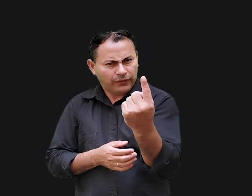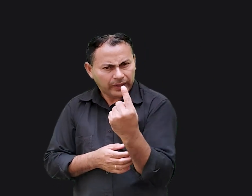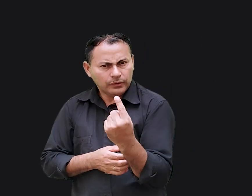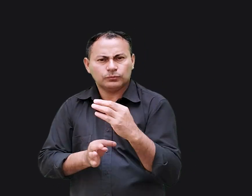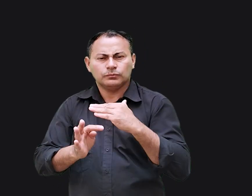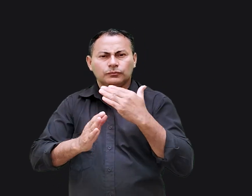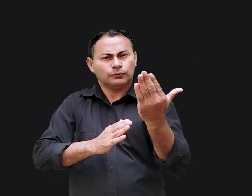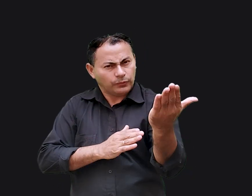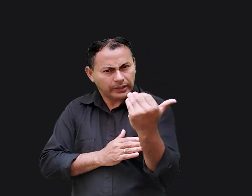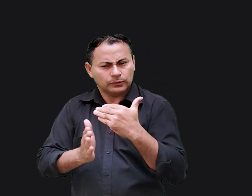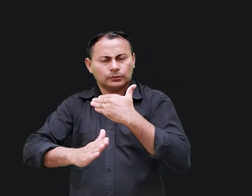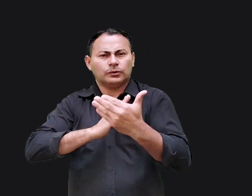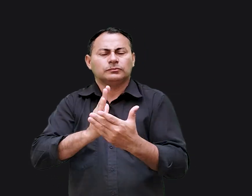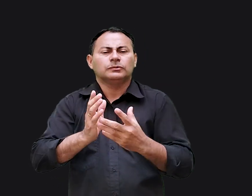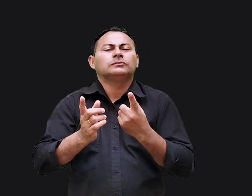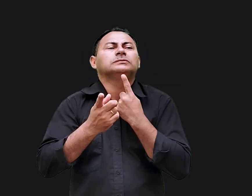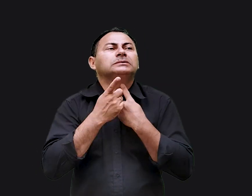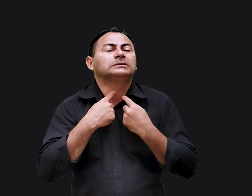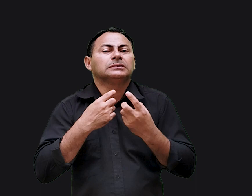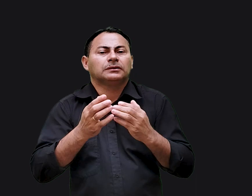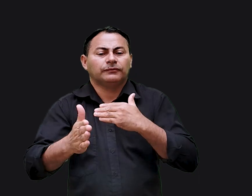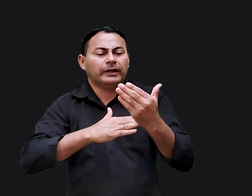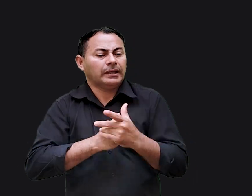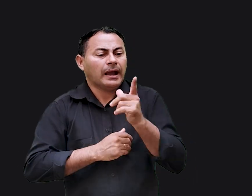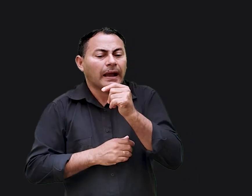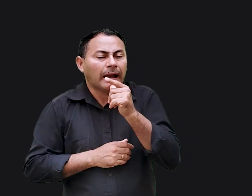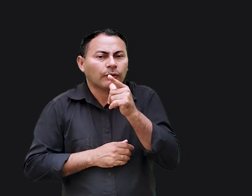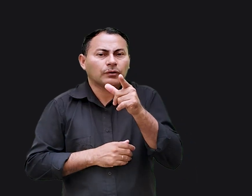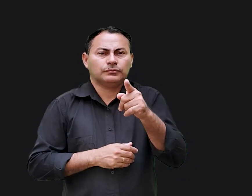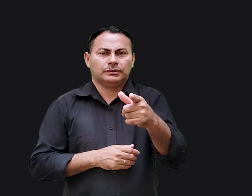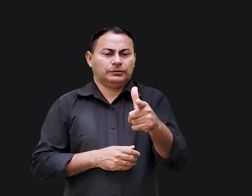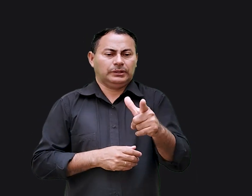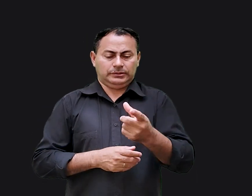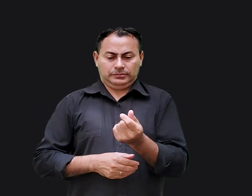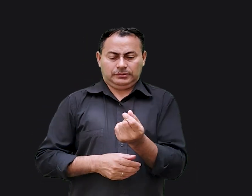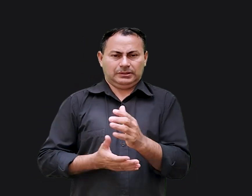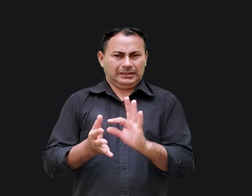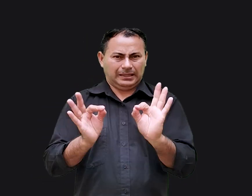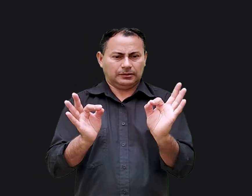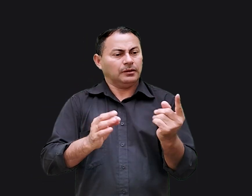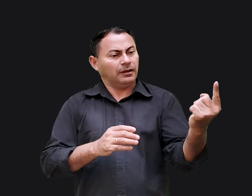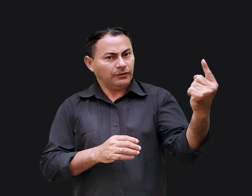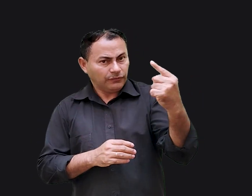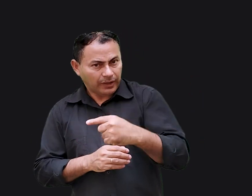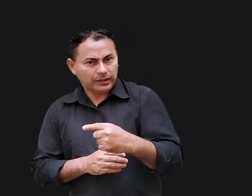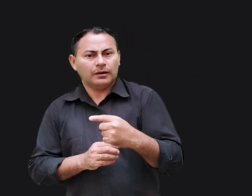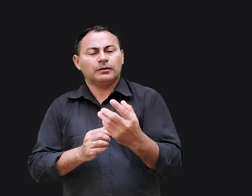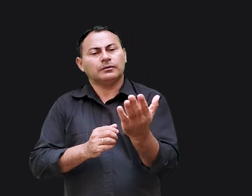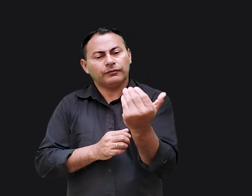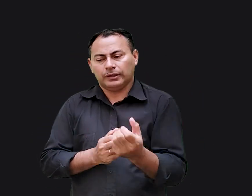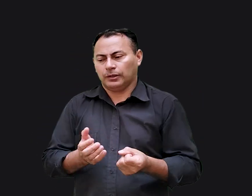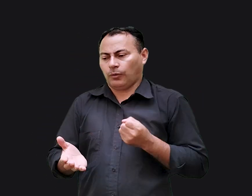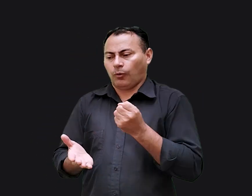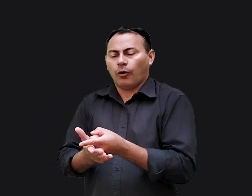todos vocês que estão com sede, venham às águas. E vocês que não possuem dinheiro algum, venham, comprem e